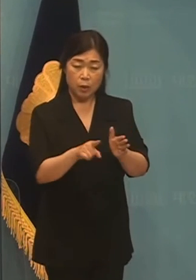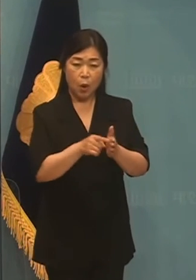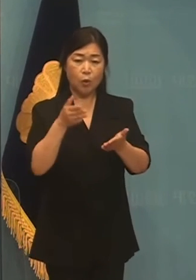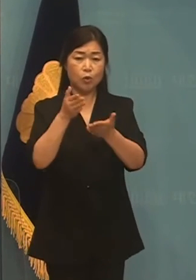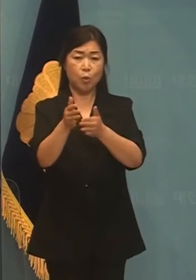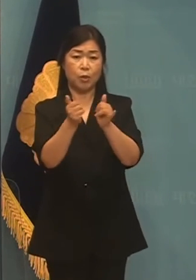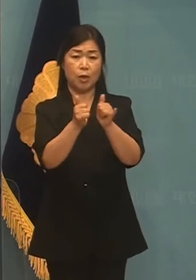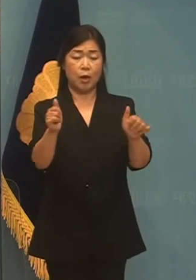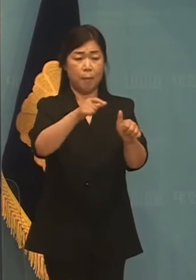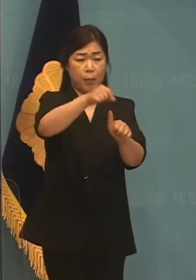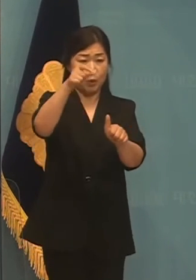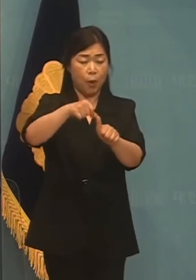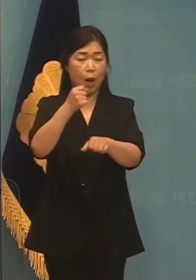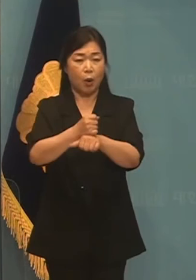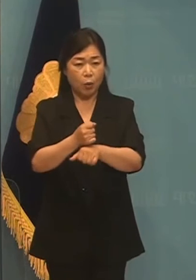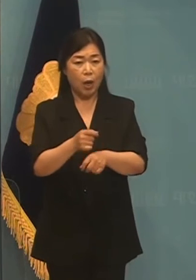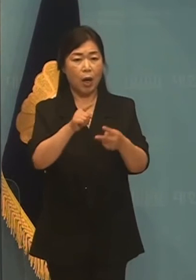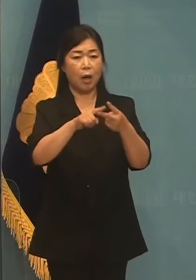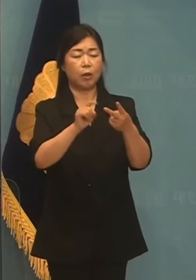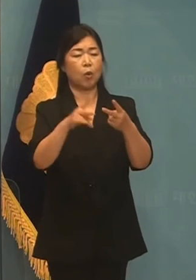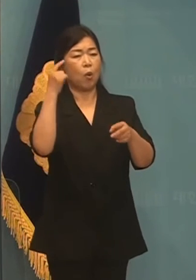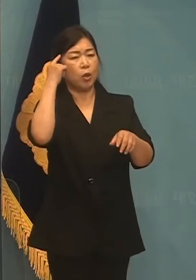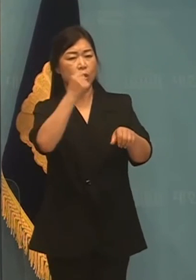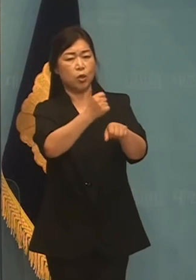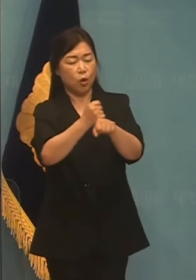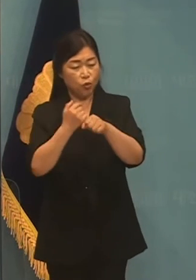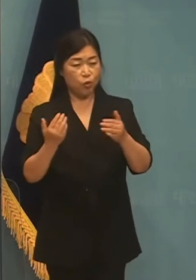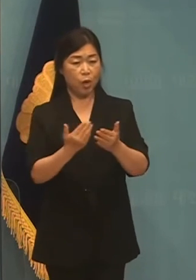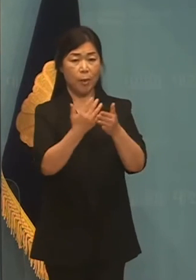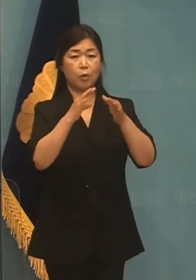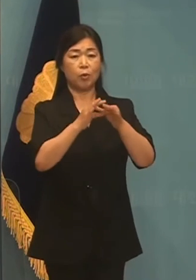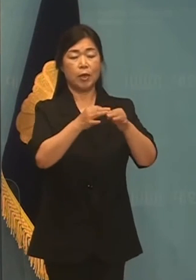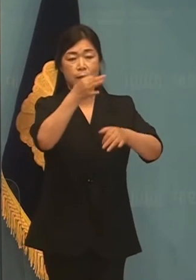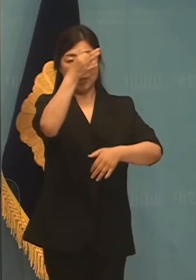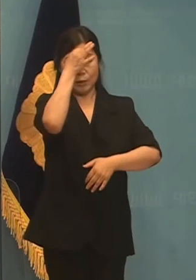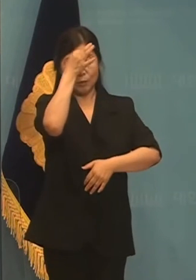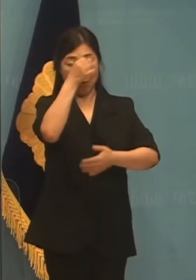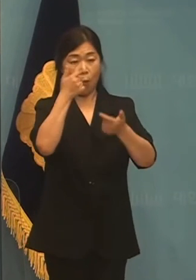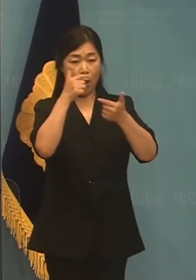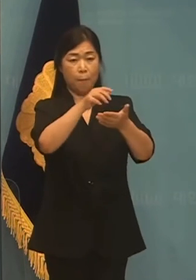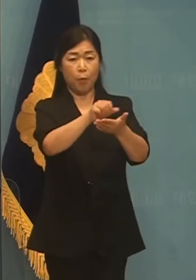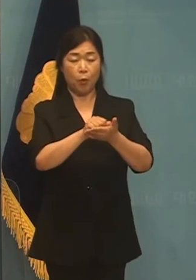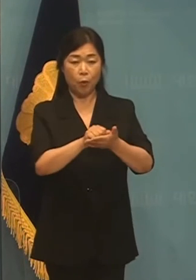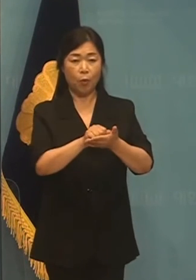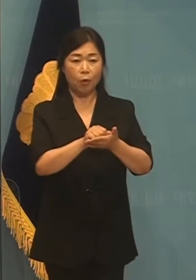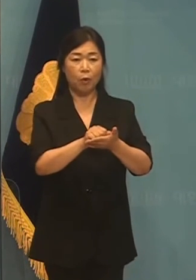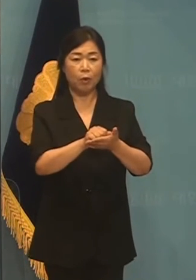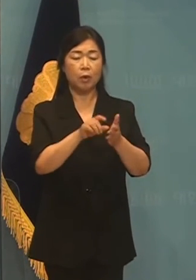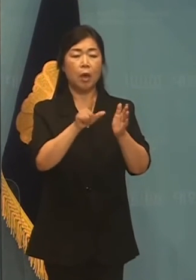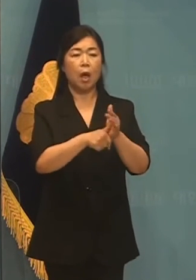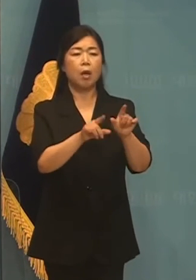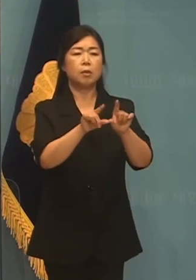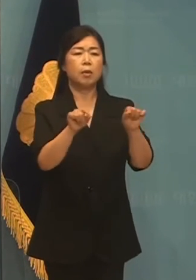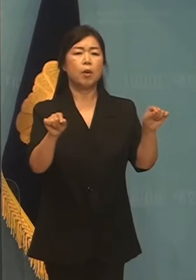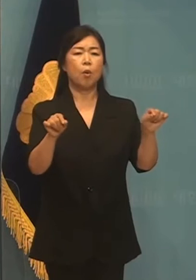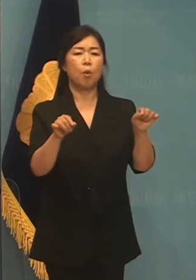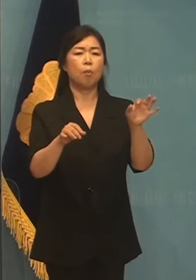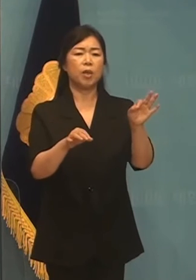전문 인력의 보강이나 연구 개발을 통한 기술력 확보에는 재료비가